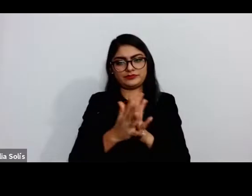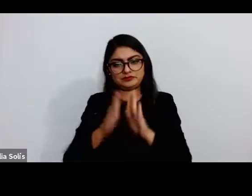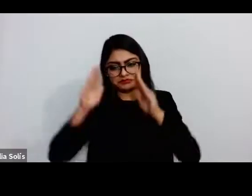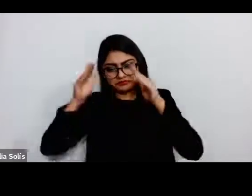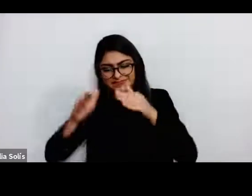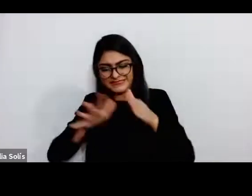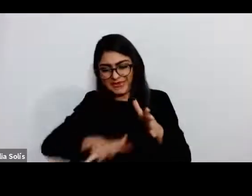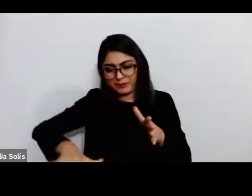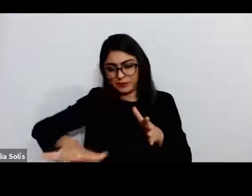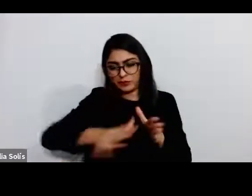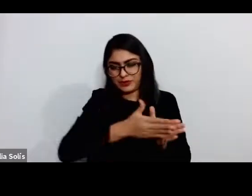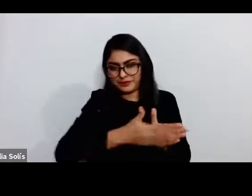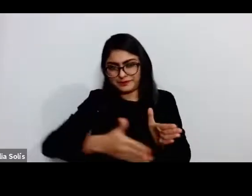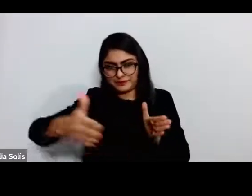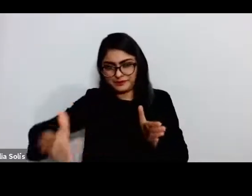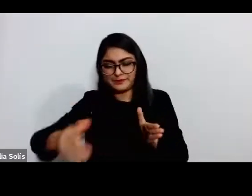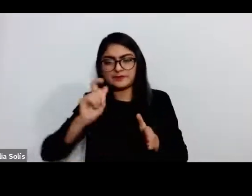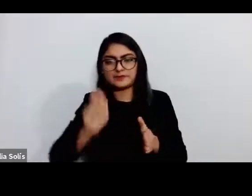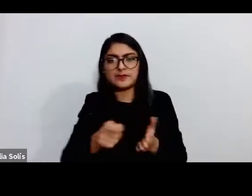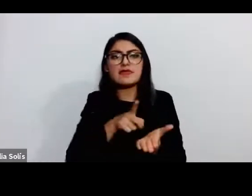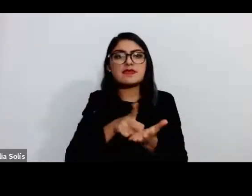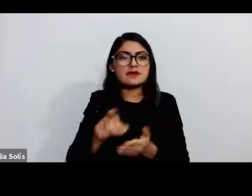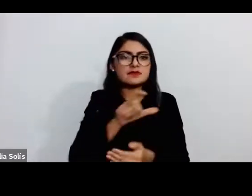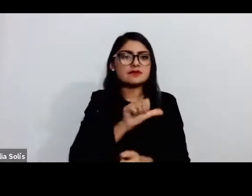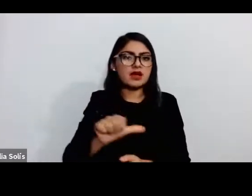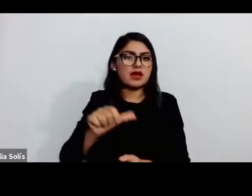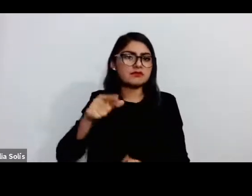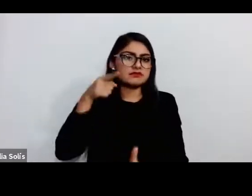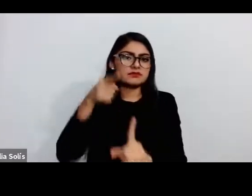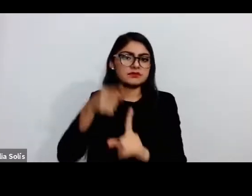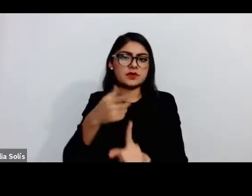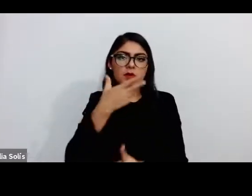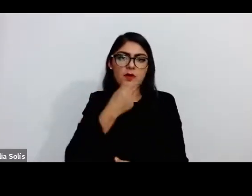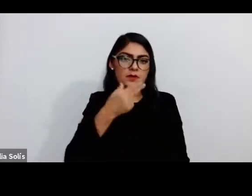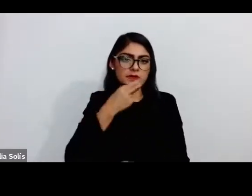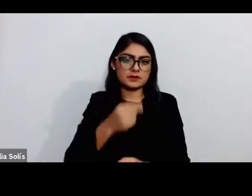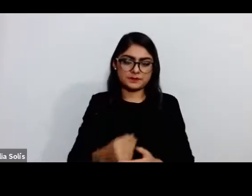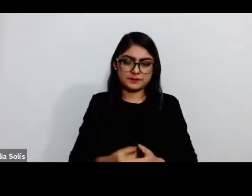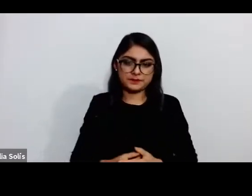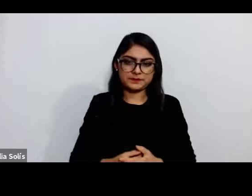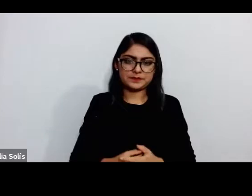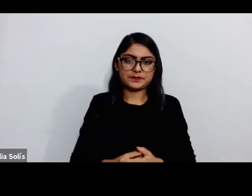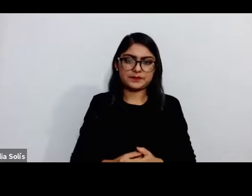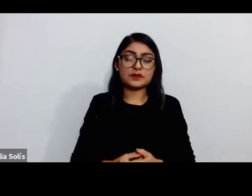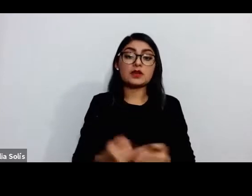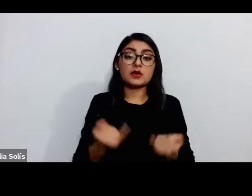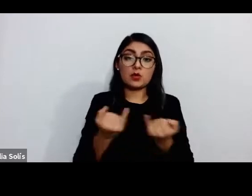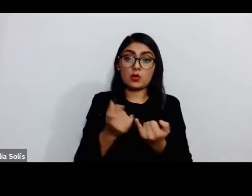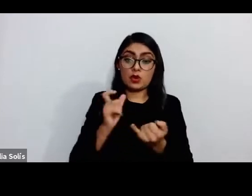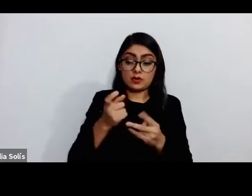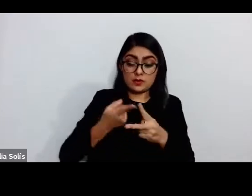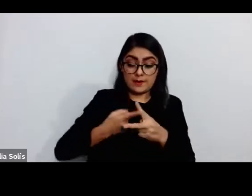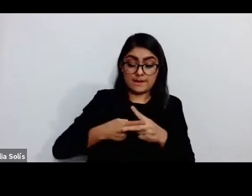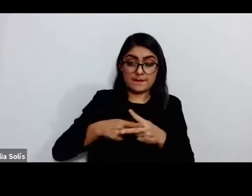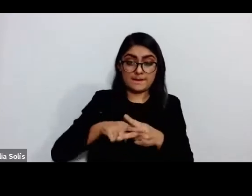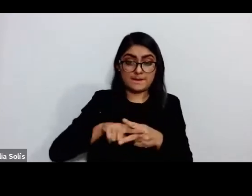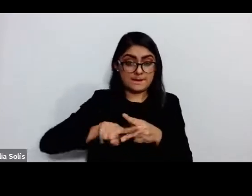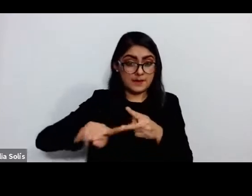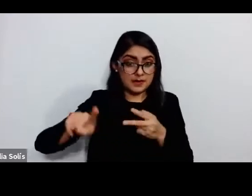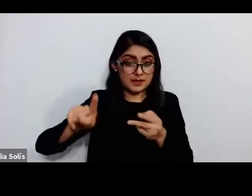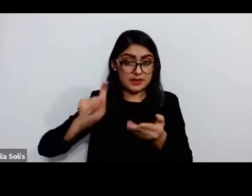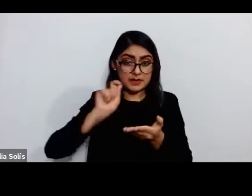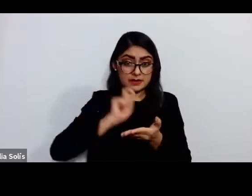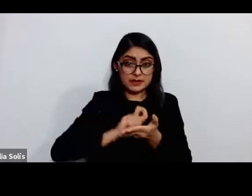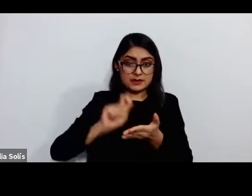es la concepción que en ese momento existía. También es verdad que desde sus orígenes, por ejemplo, cuando, si